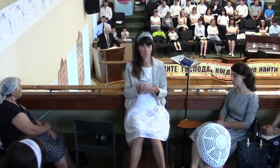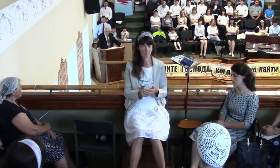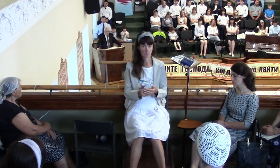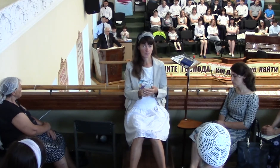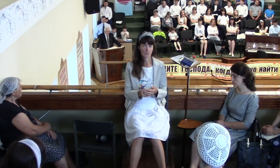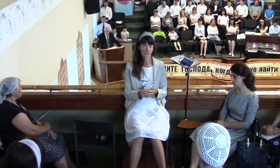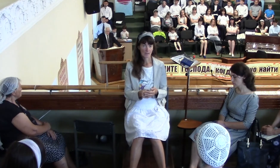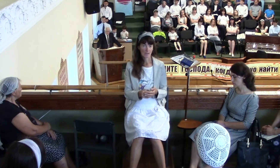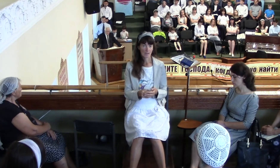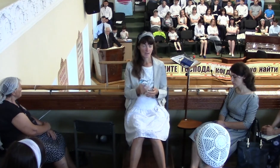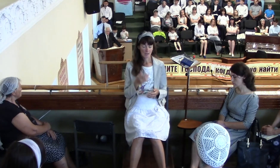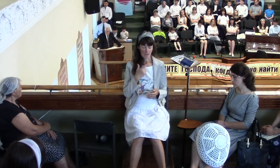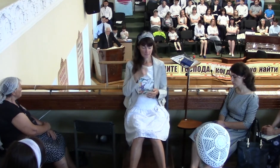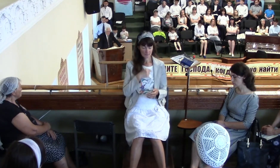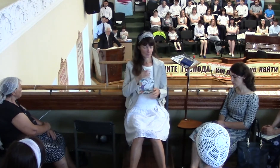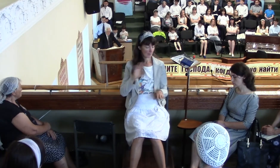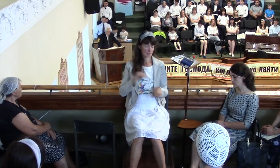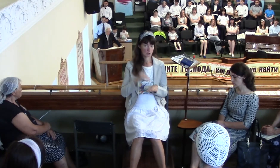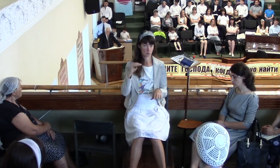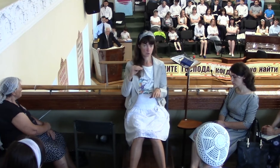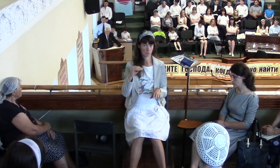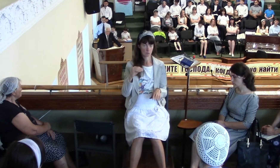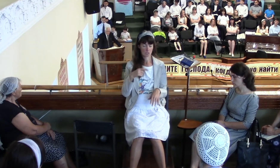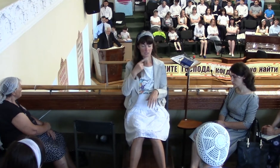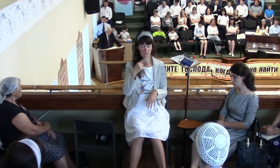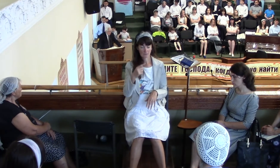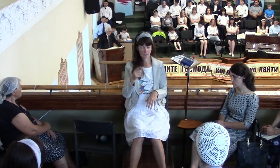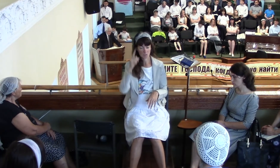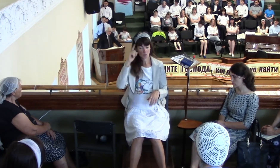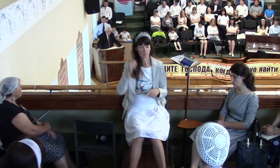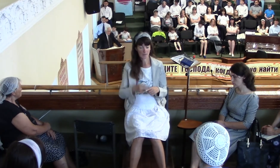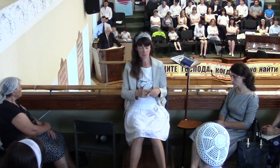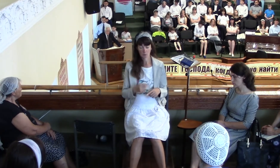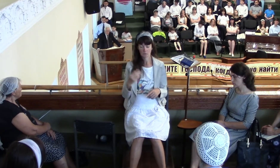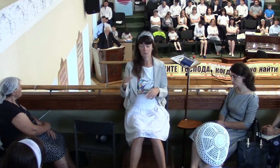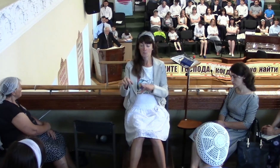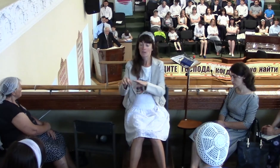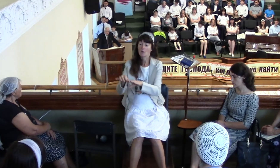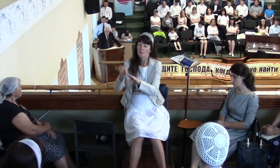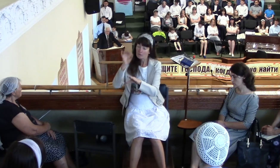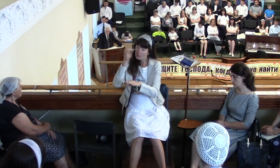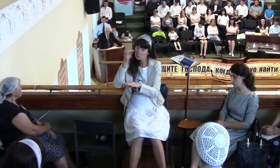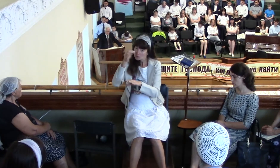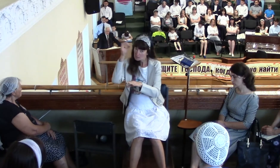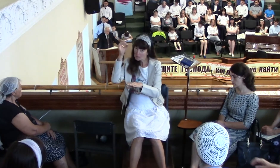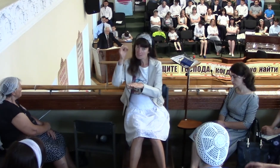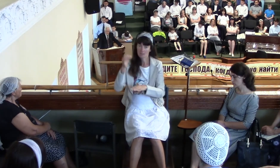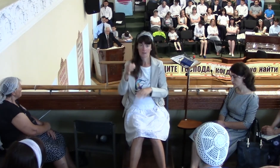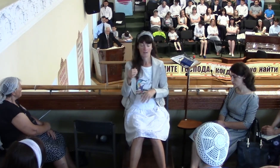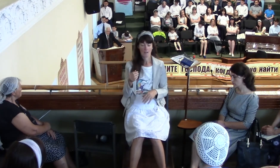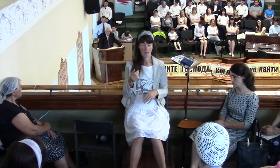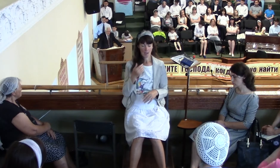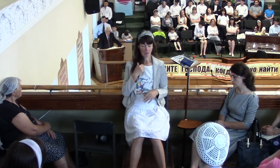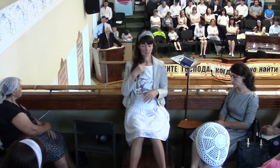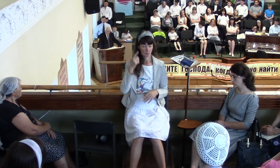как скажет брату твоему, дай выну сучок из глаза твоего, а вот в твоем глазе бревно. Лицемер, вынь прежде